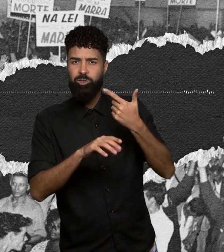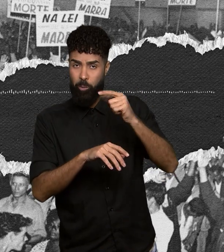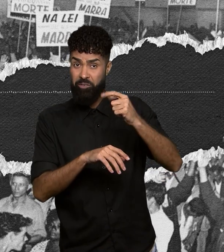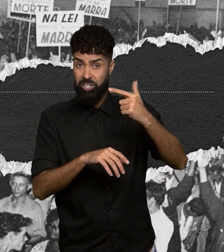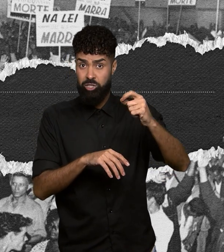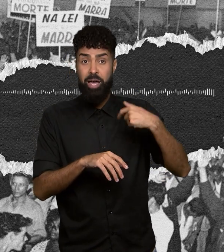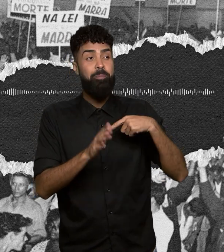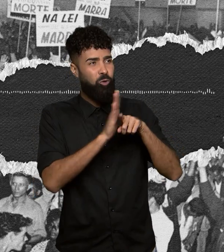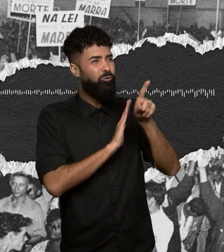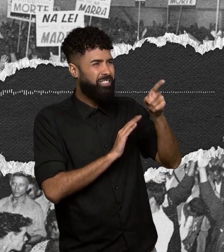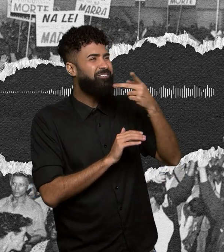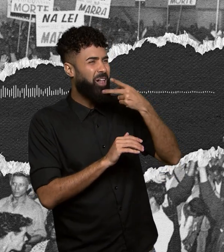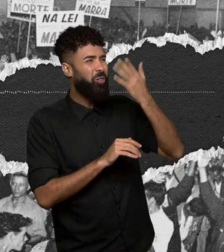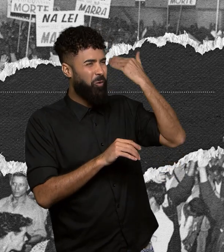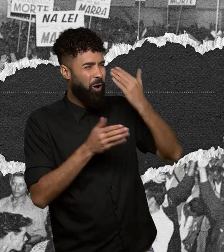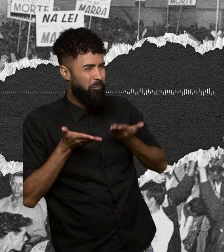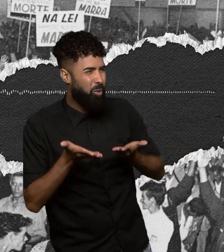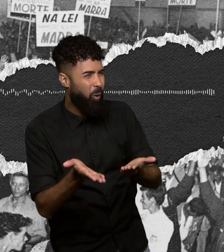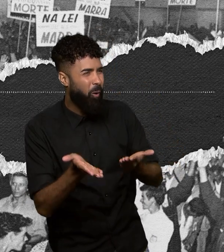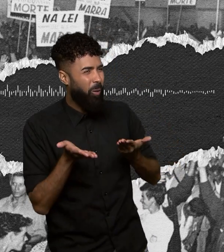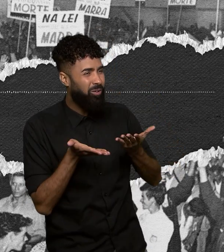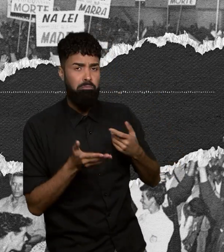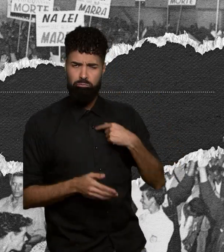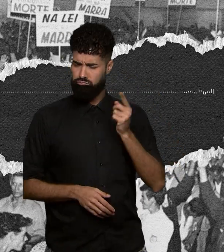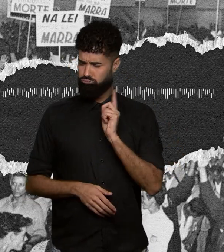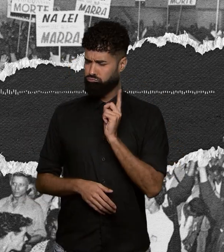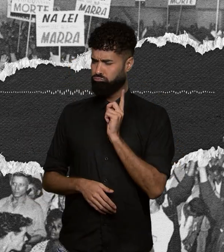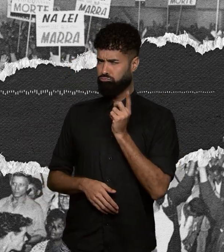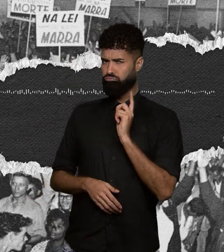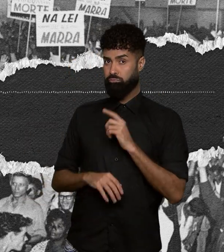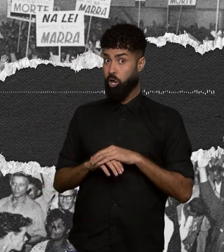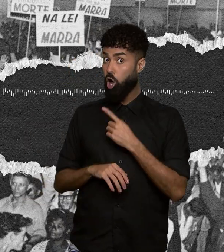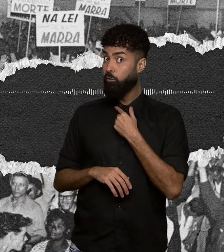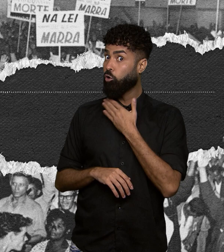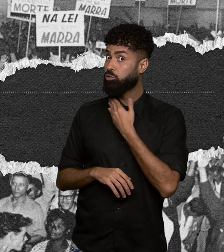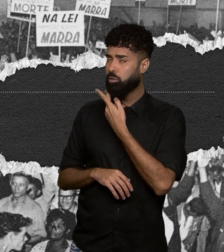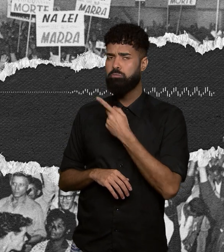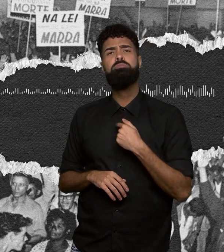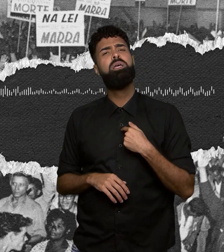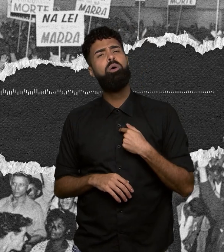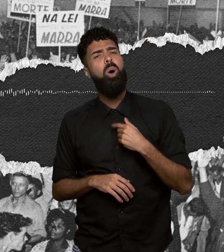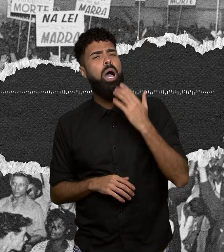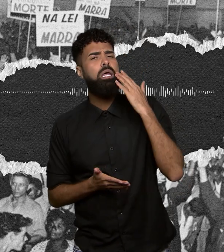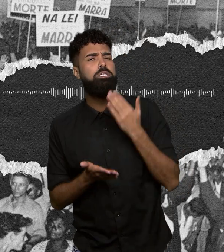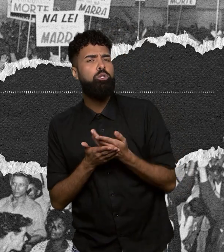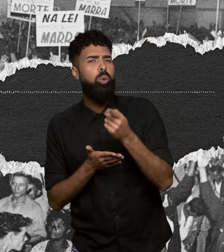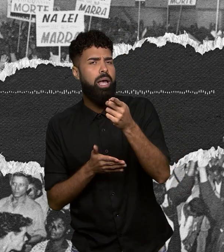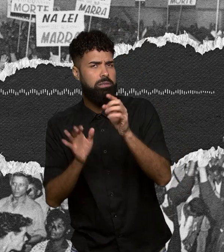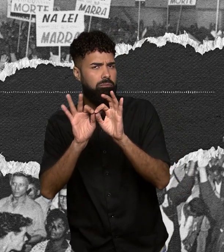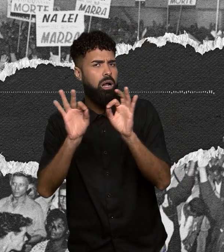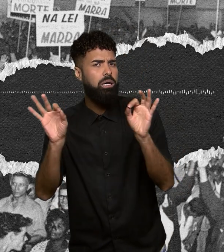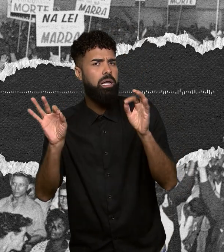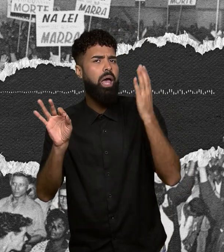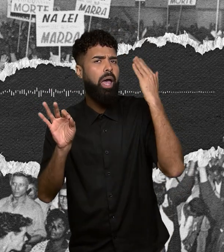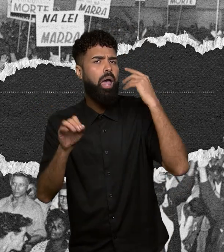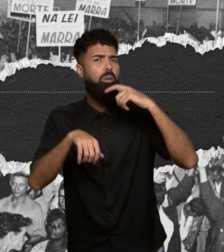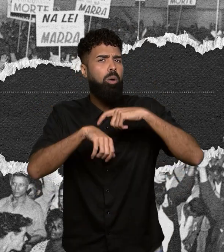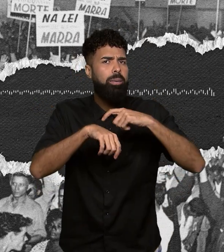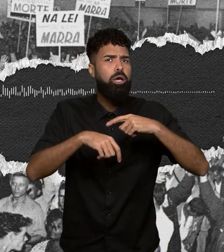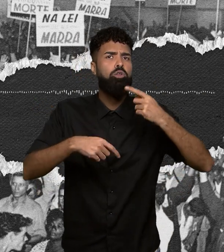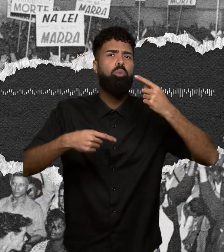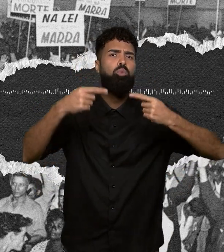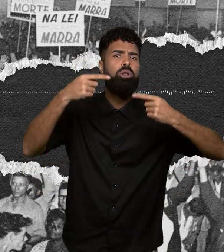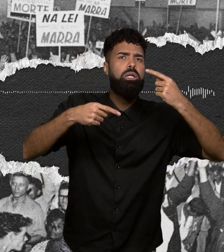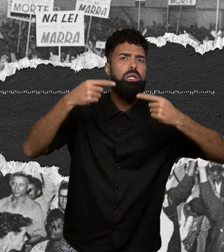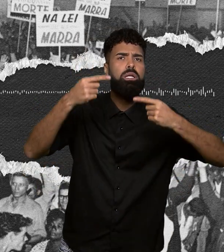negou a autoria essa é uma frase que eu suspeito tenha sido construída no momento do debate político muito duro